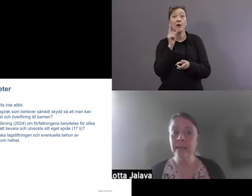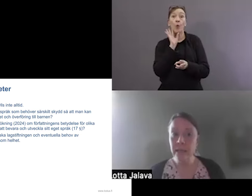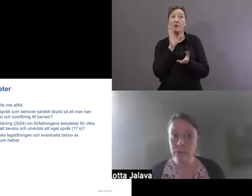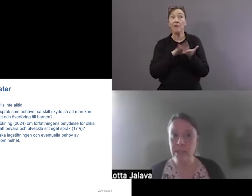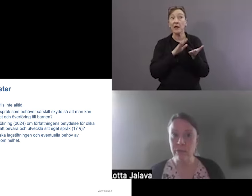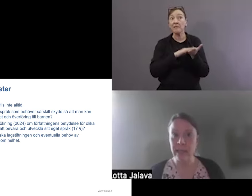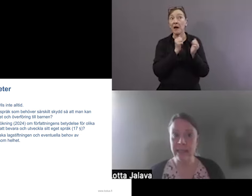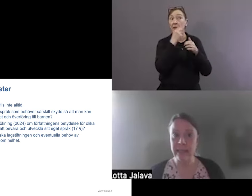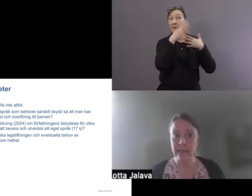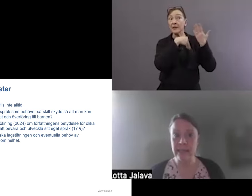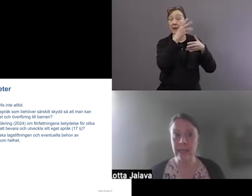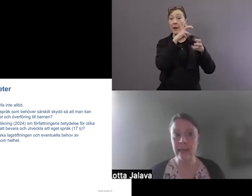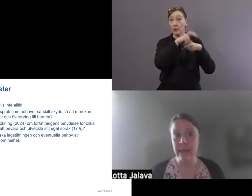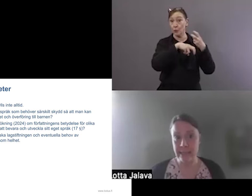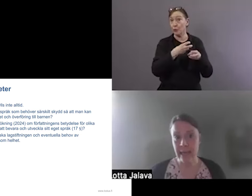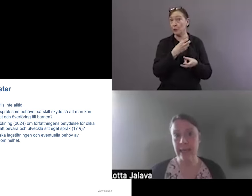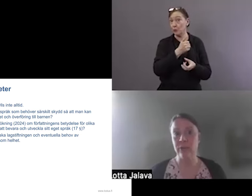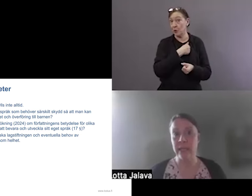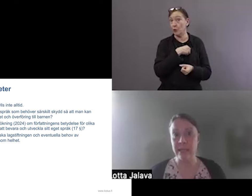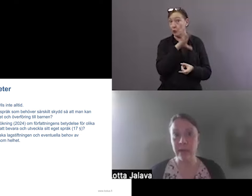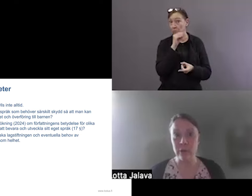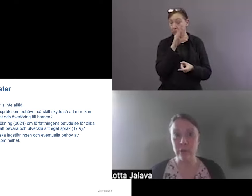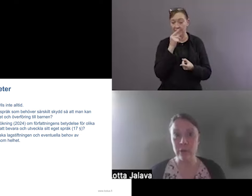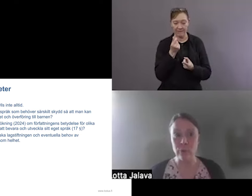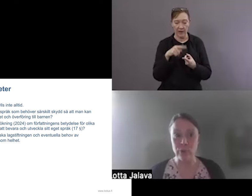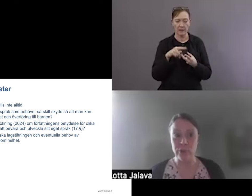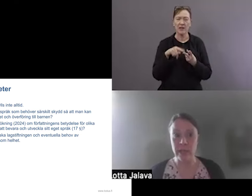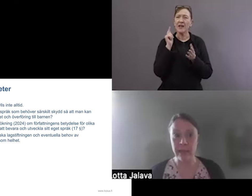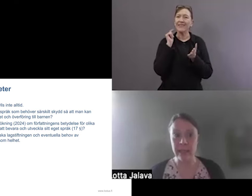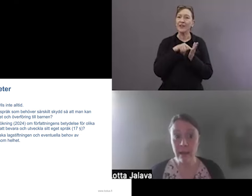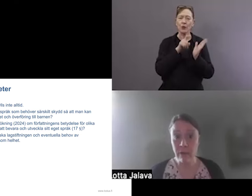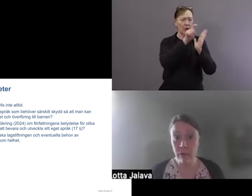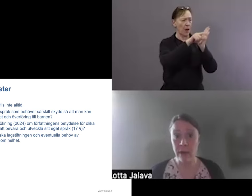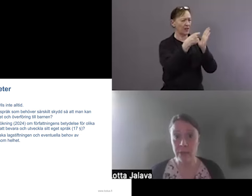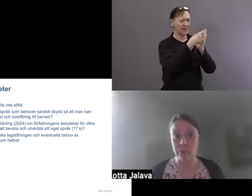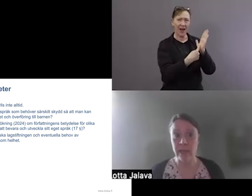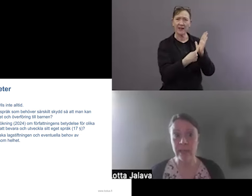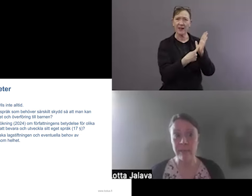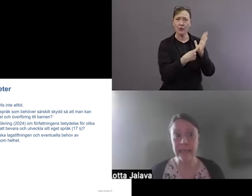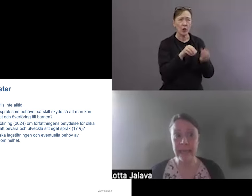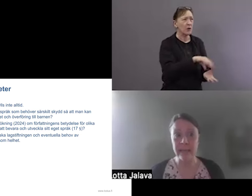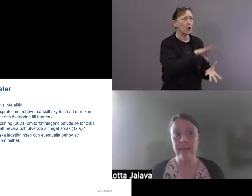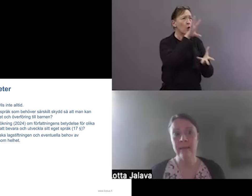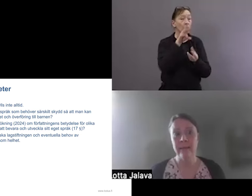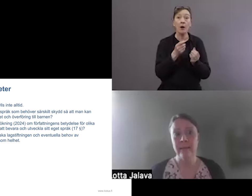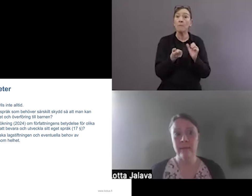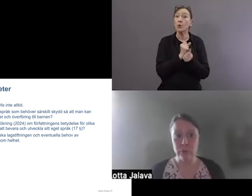Tietenkin jatkossa on tarve tarkastella lainsäädäntöä ja sen mahdollisia muutostarpeita ihan kokonaisuutena, että